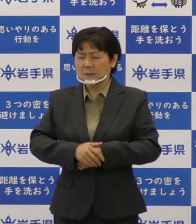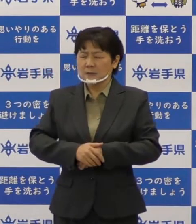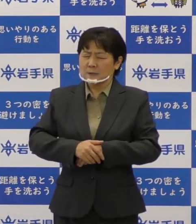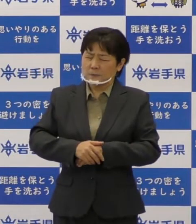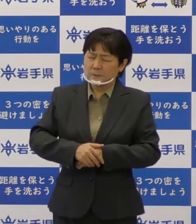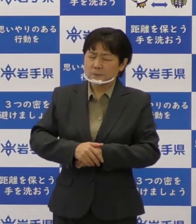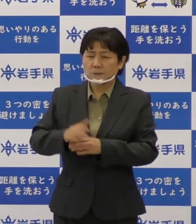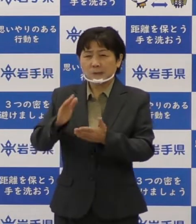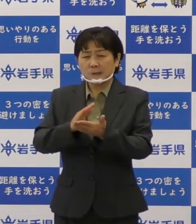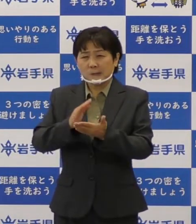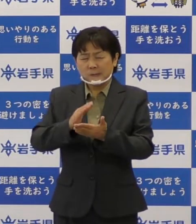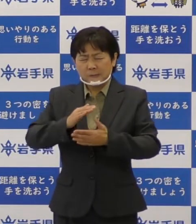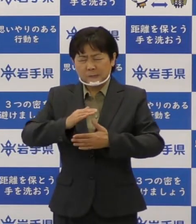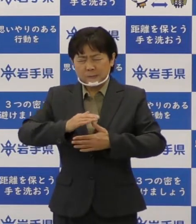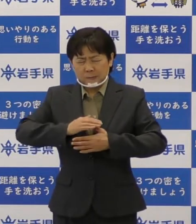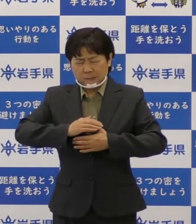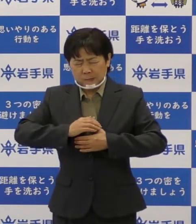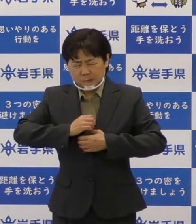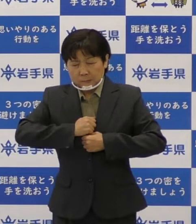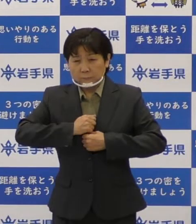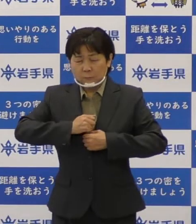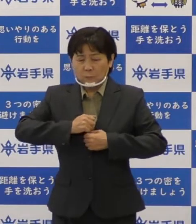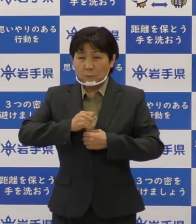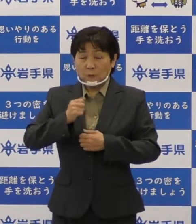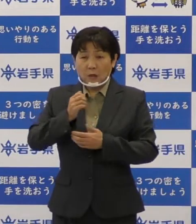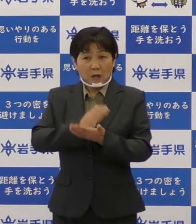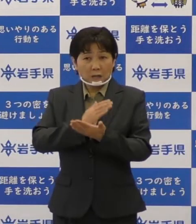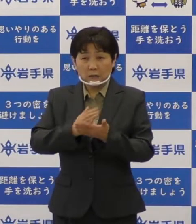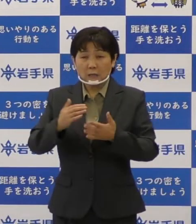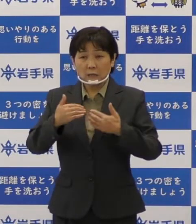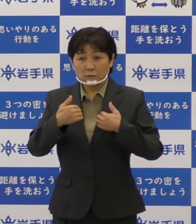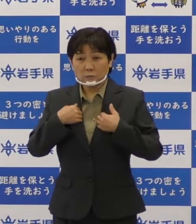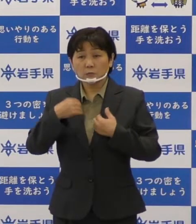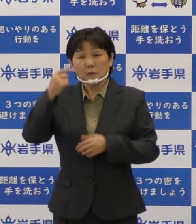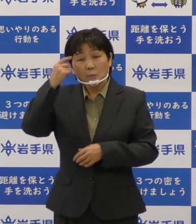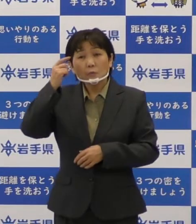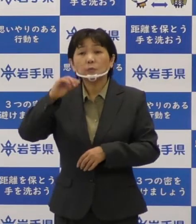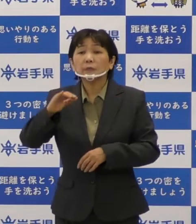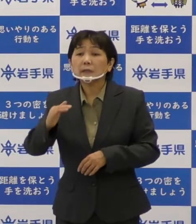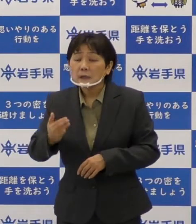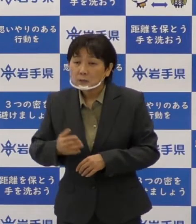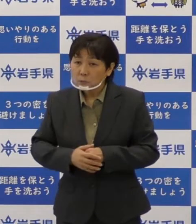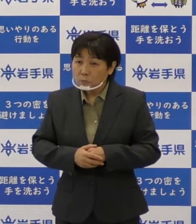多くなりますが、この前虫の適用を含めた今後県の対応というのは何ですか。